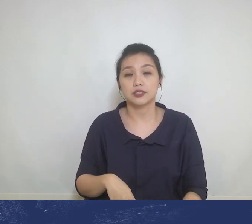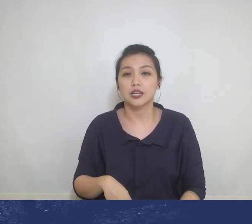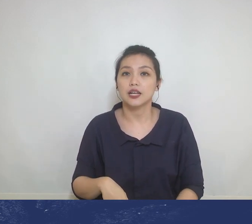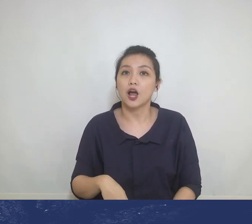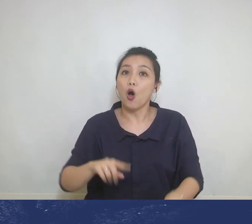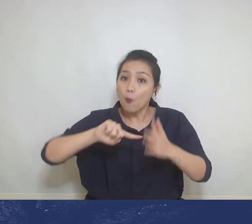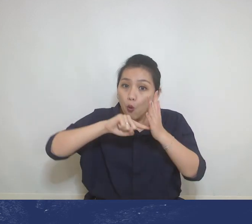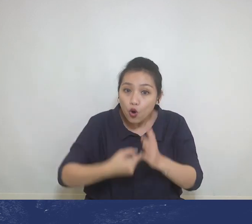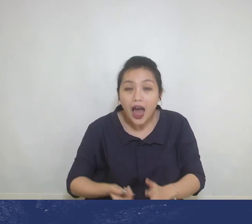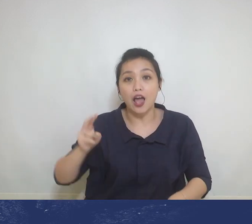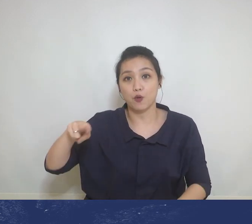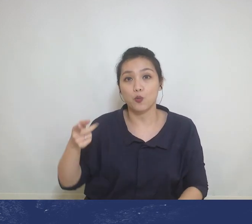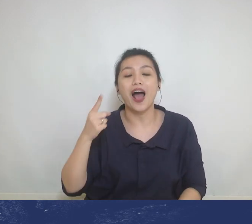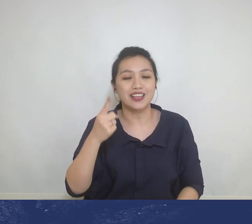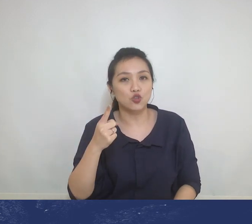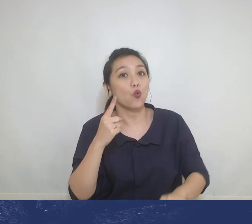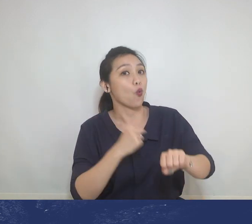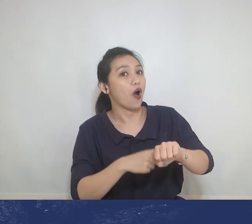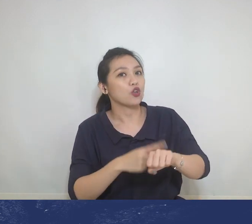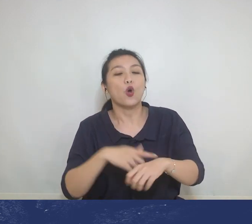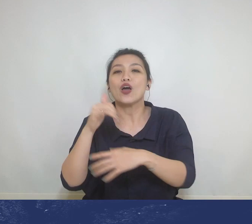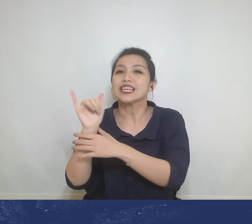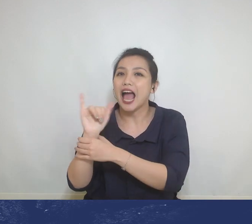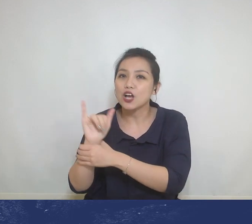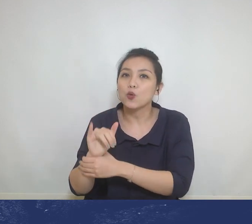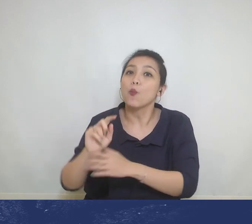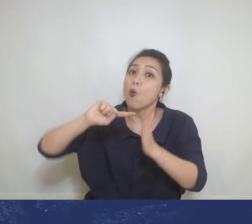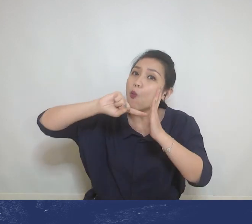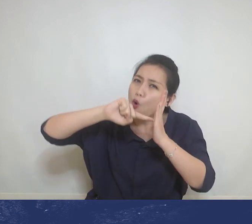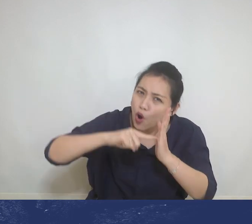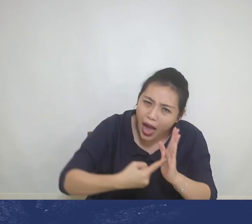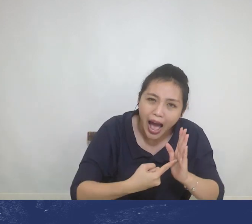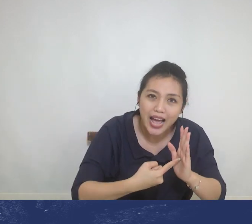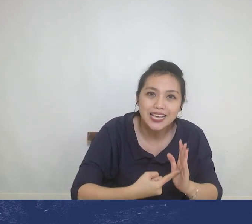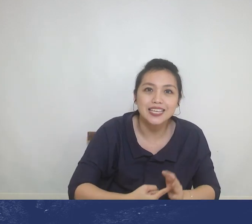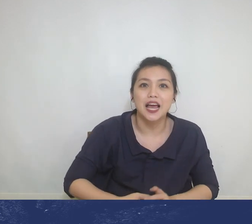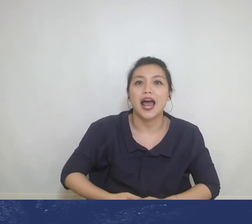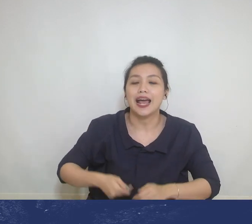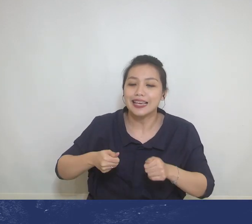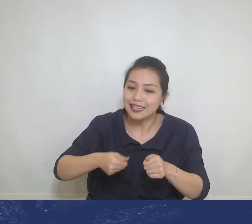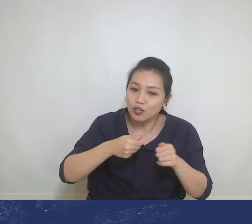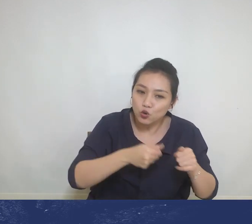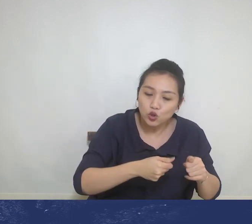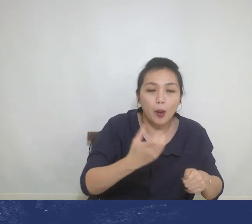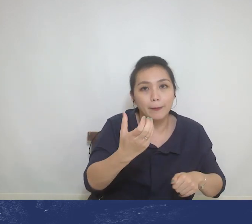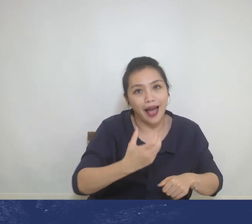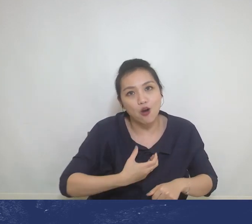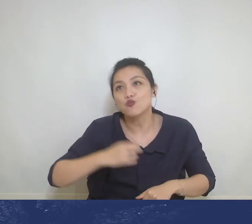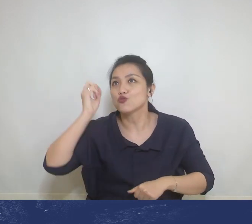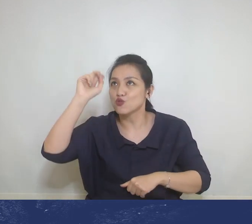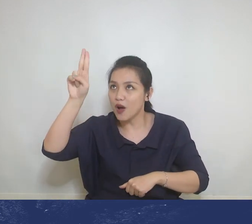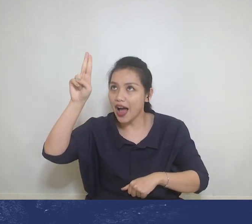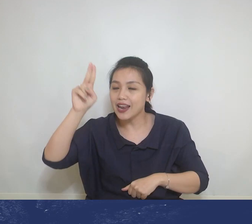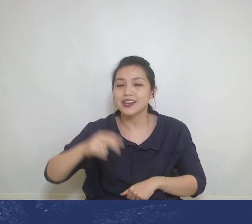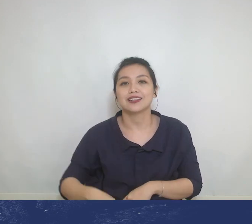Kapan Yakub merespon Tuhan? Sebelum-sebelumnya, pasal-pasal sebelumnya tuh Yakub itu kayak enggak pernah merespon Tuhan, enggak pernah tertulis bahwa dia berdoa, dia